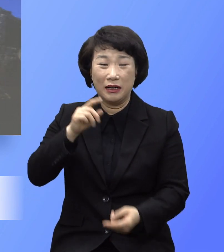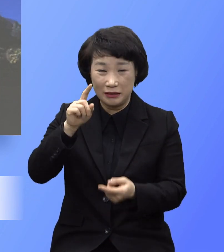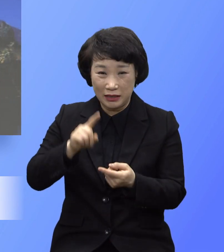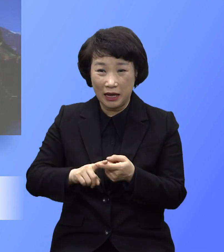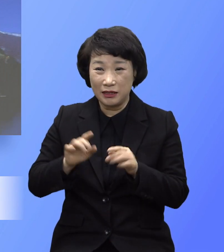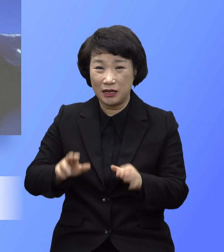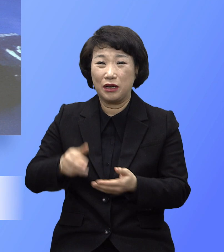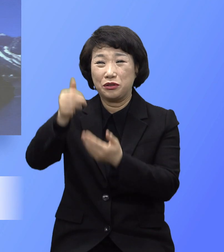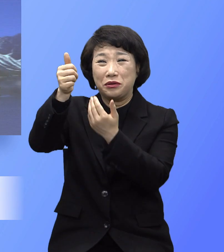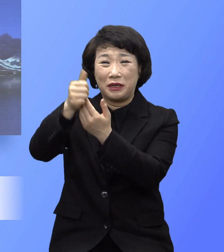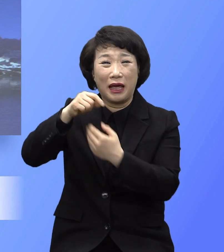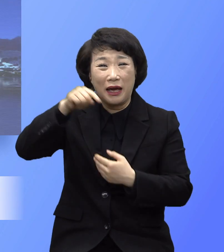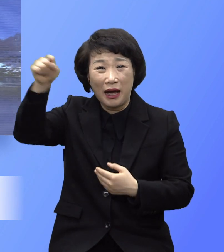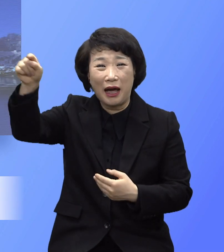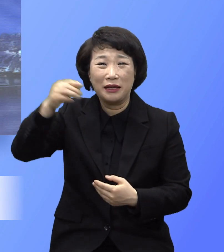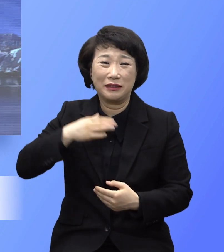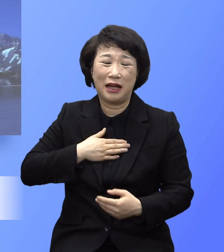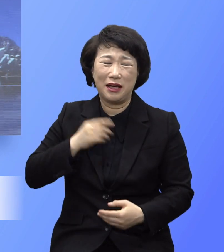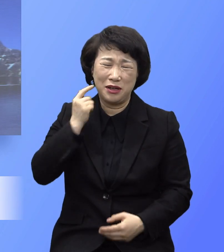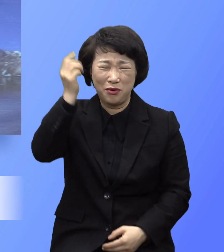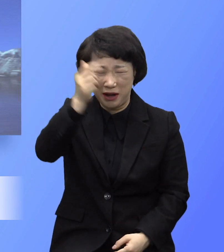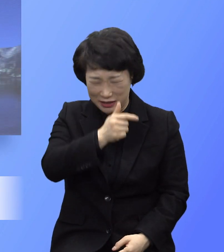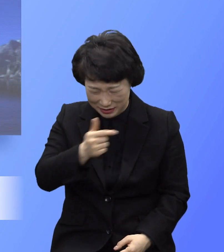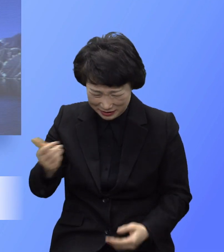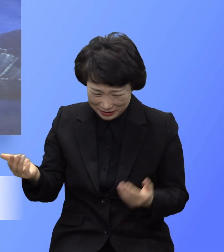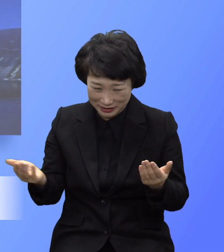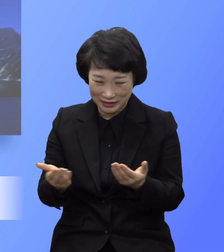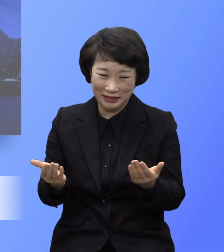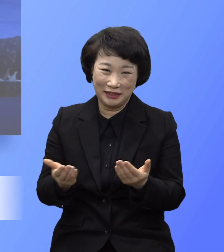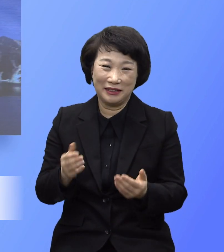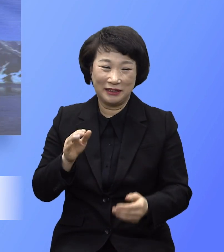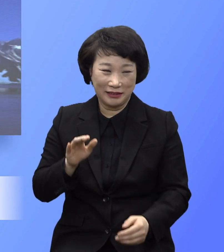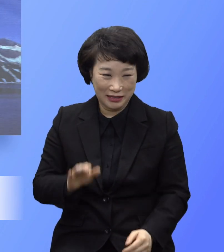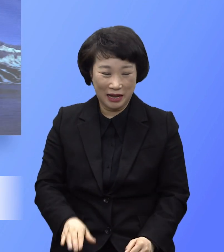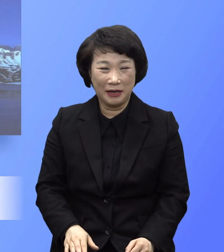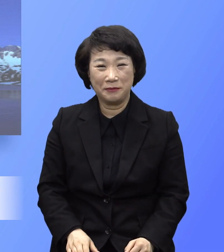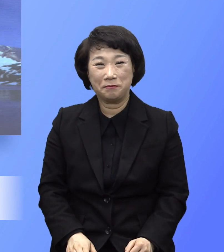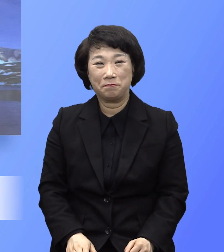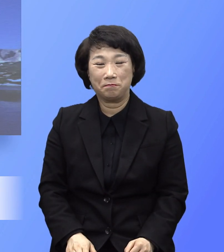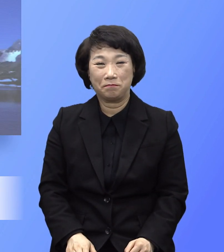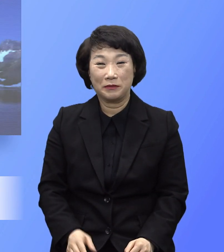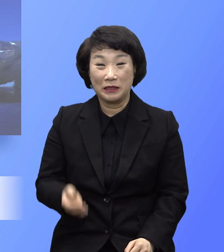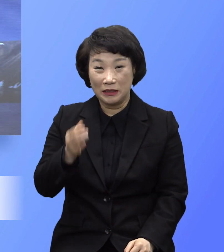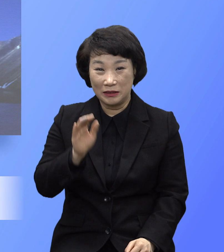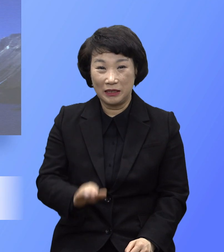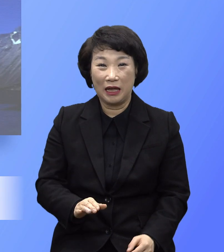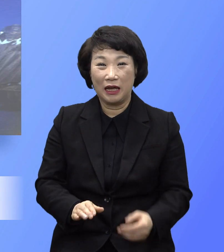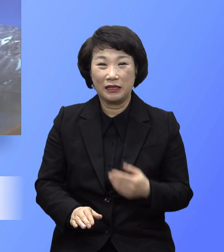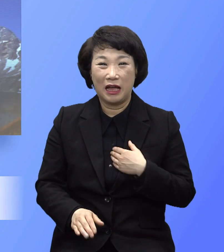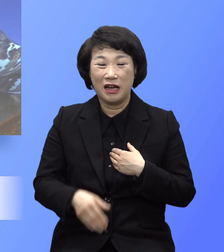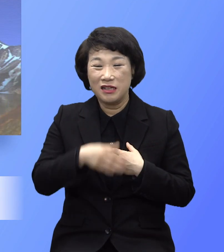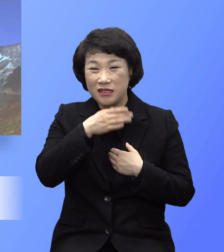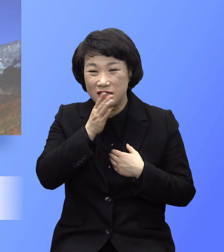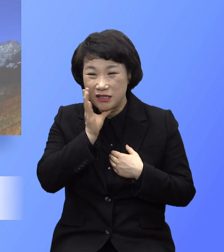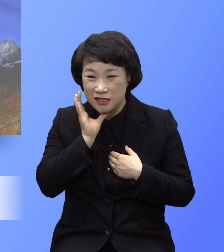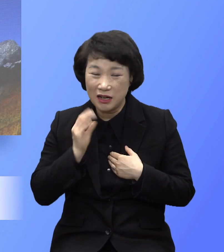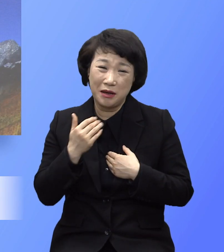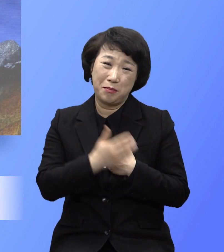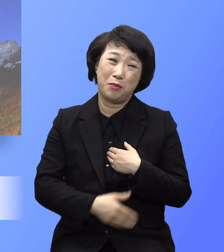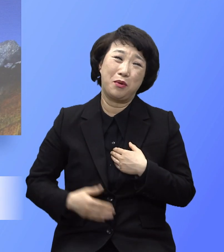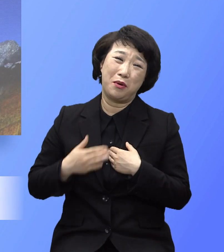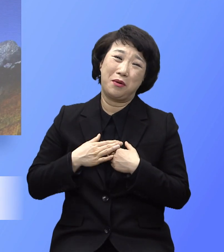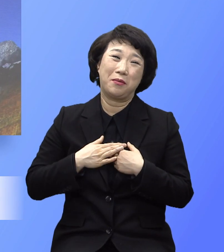그러다 주님 앞에 가는 것이 얼마나 영광스러운 일이냐. 응? 그런데 다 늙어 빠진